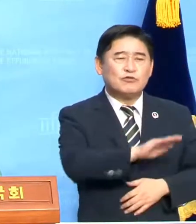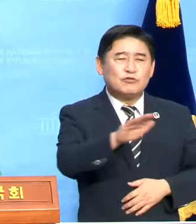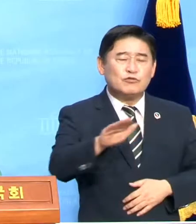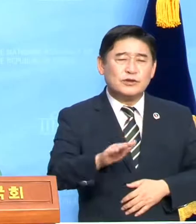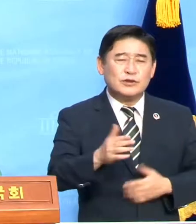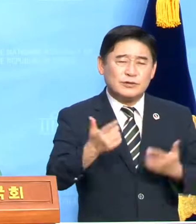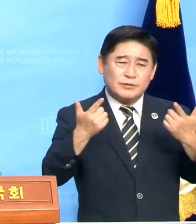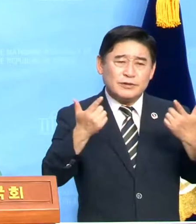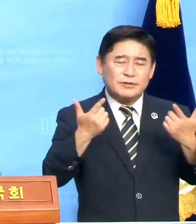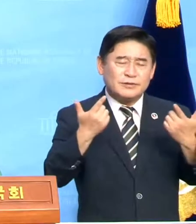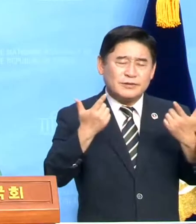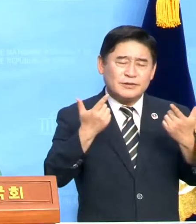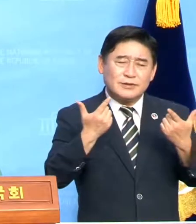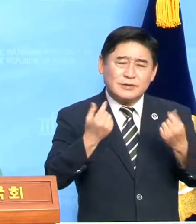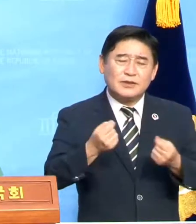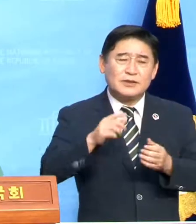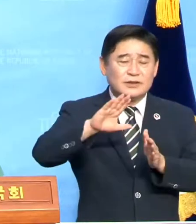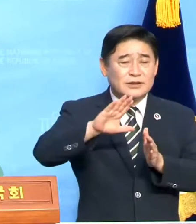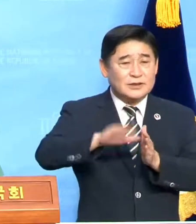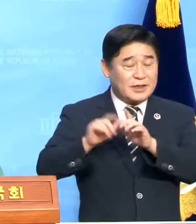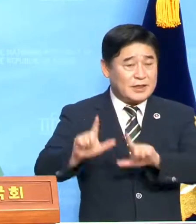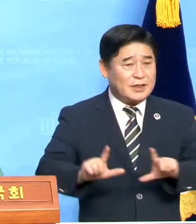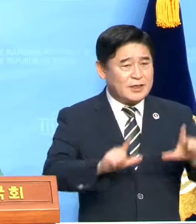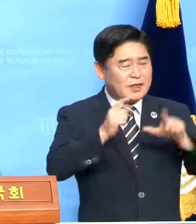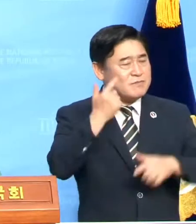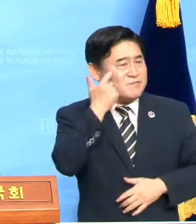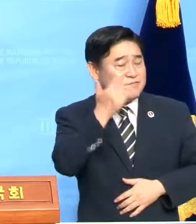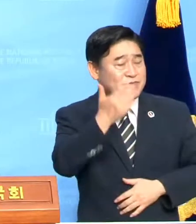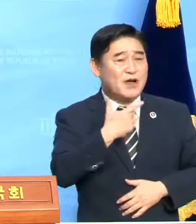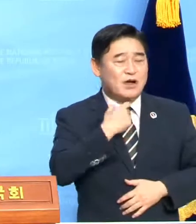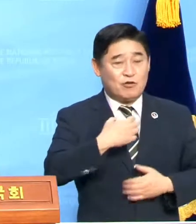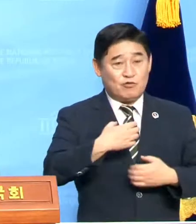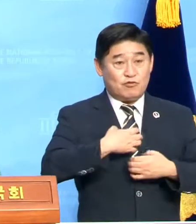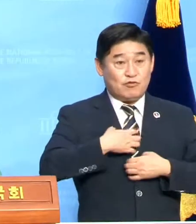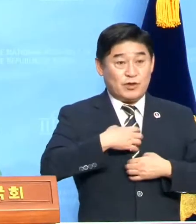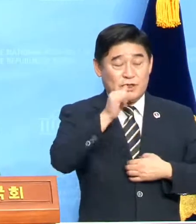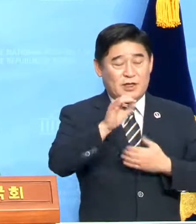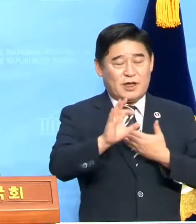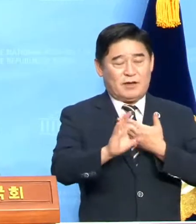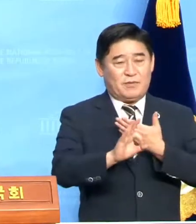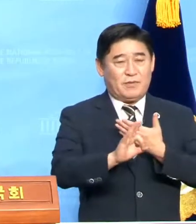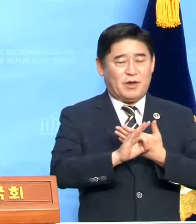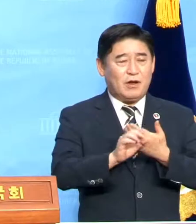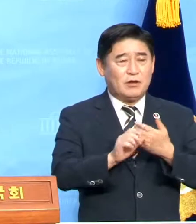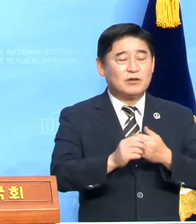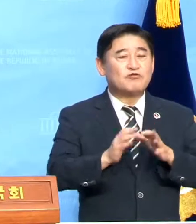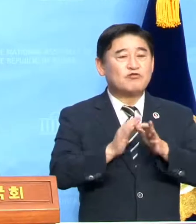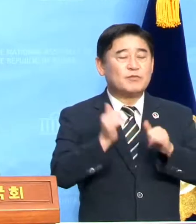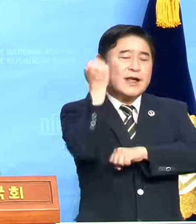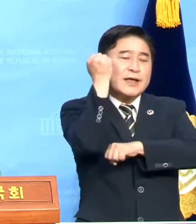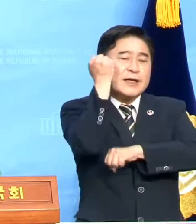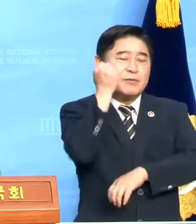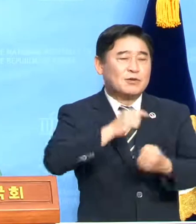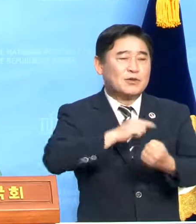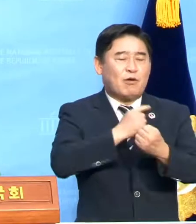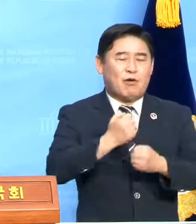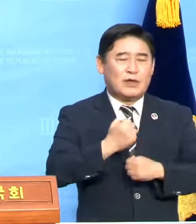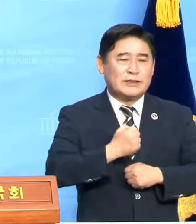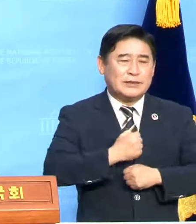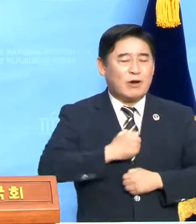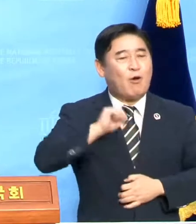묻고 싶습니다 위기 상황이 극에 달하면 대부분의 많은 사람들은 이러한 국민의 기본적 권리를 지키기